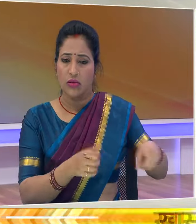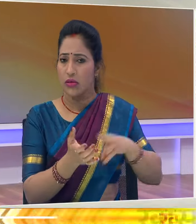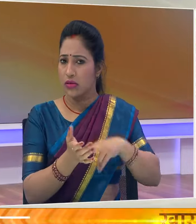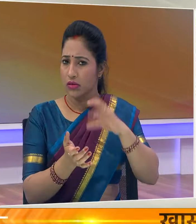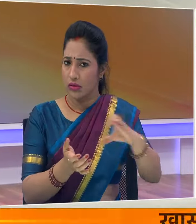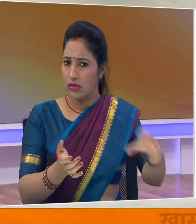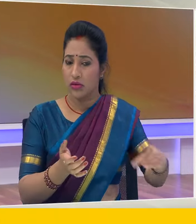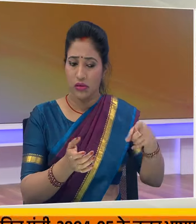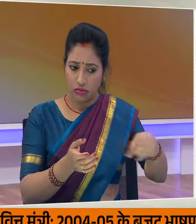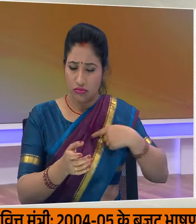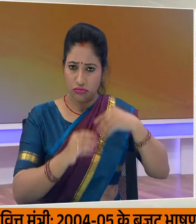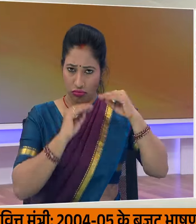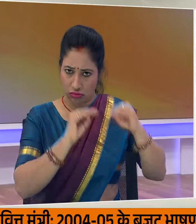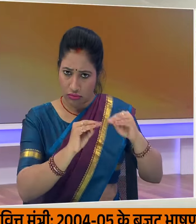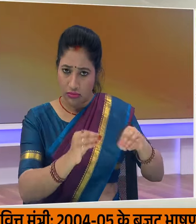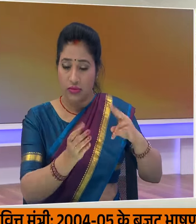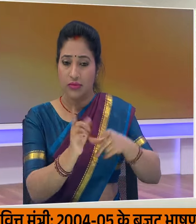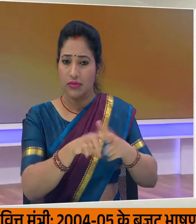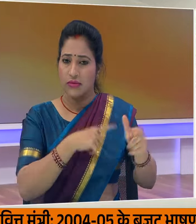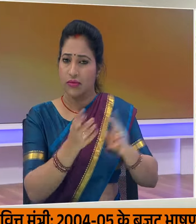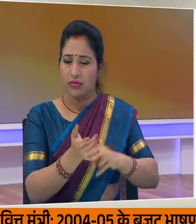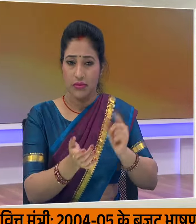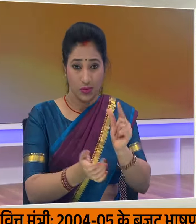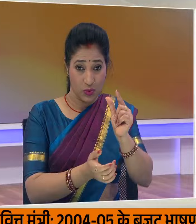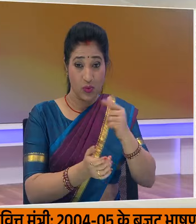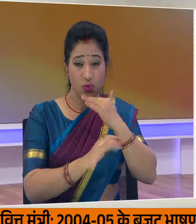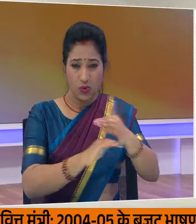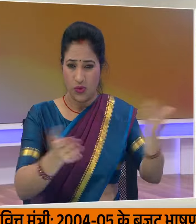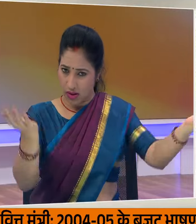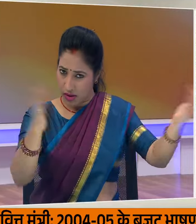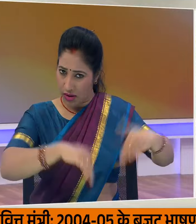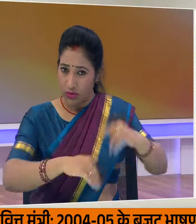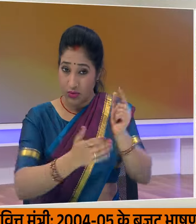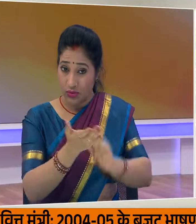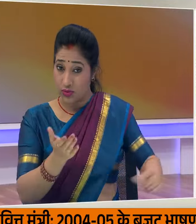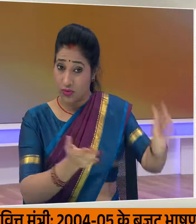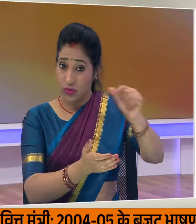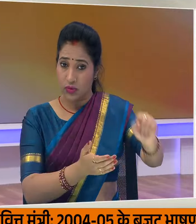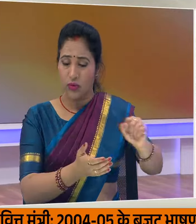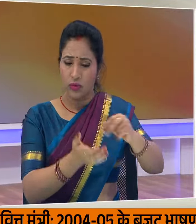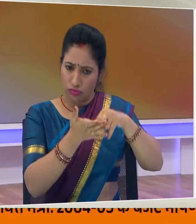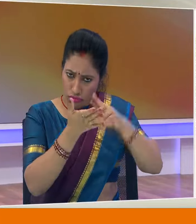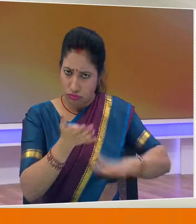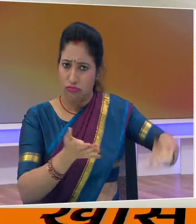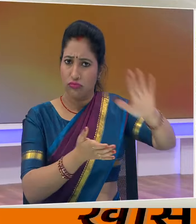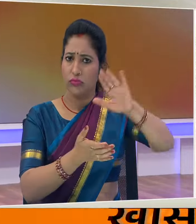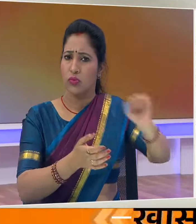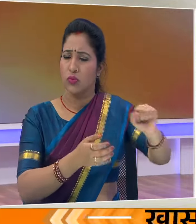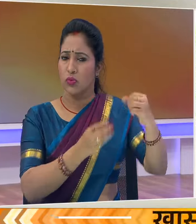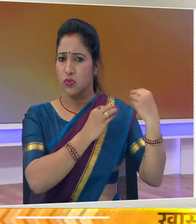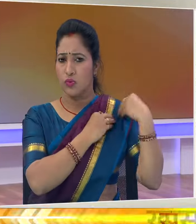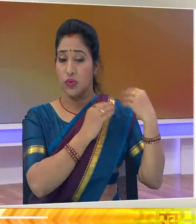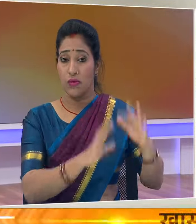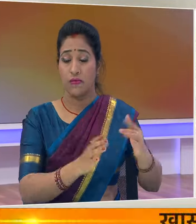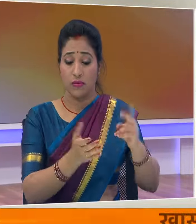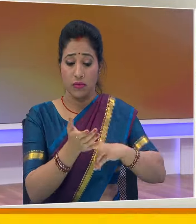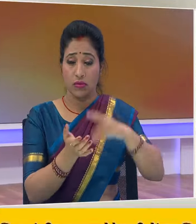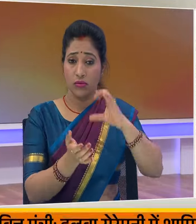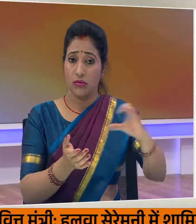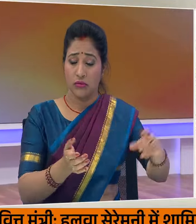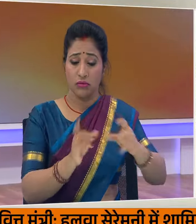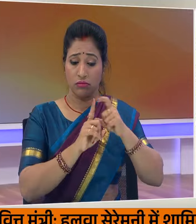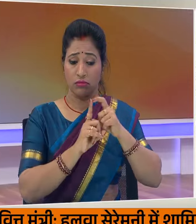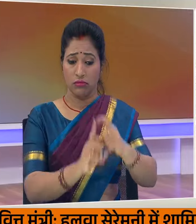क्योंकि जेएनयू में जो भी बच्चे आते हैं वो राष्ट्रवादी होते हैं, पर ये एनसीसी से उनका